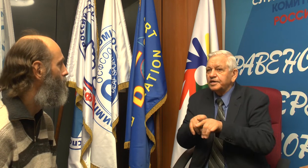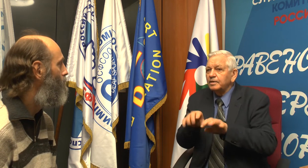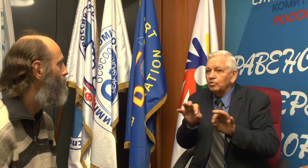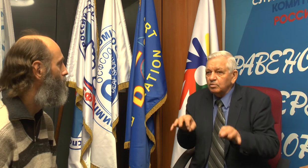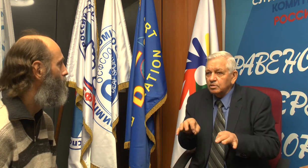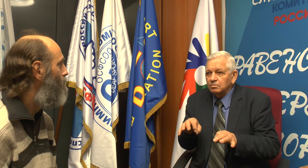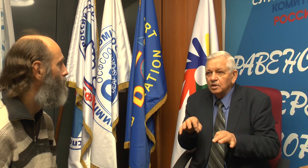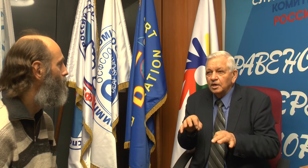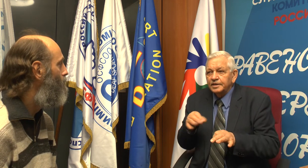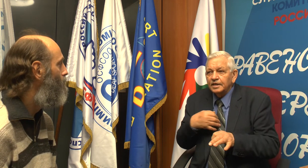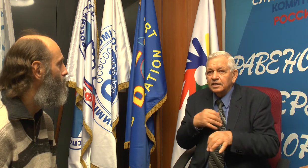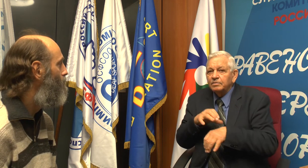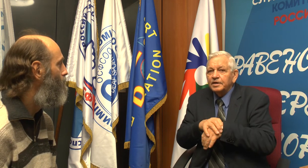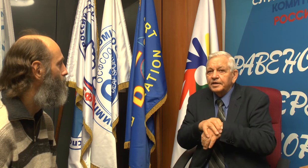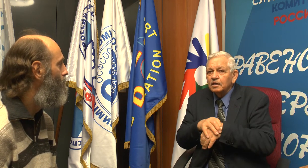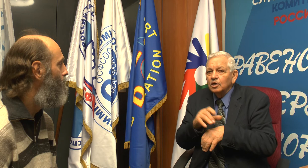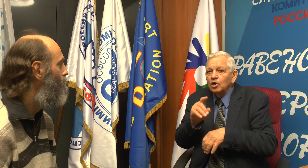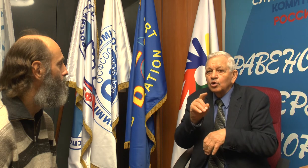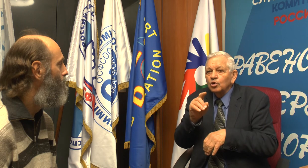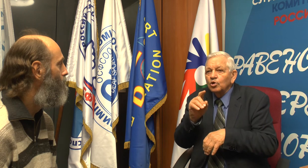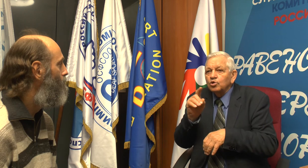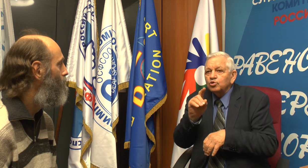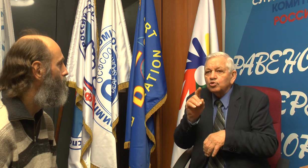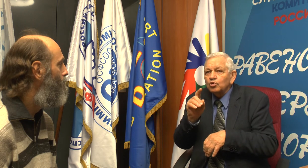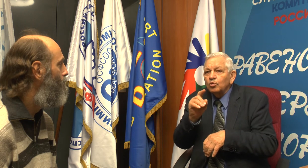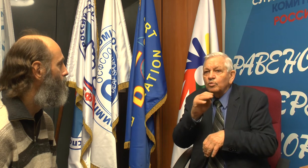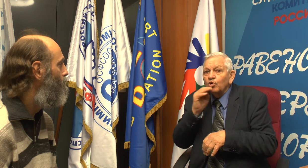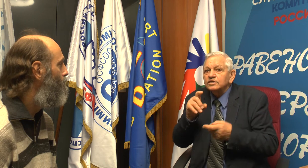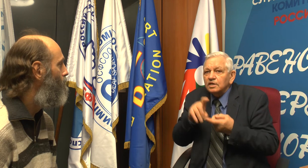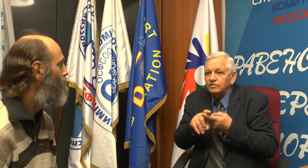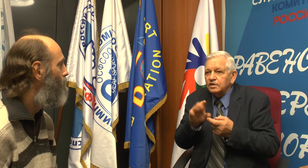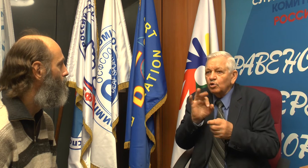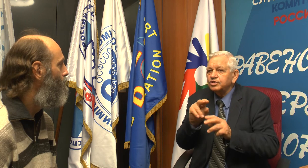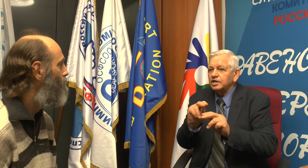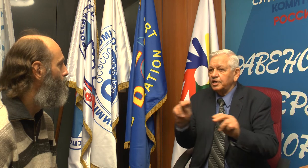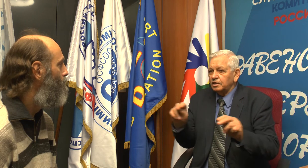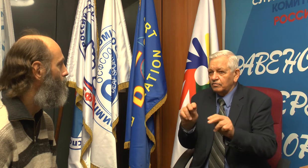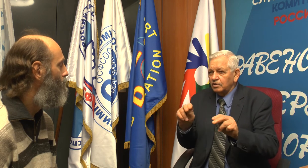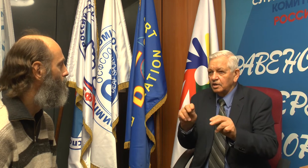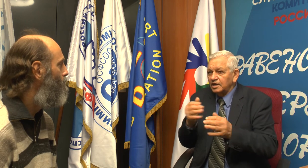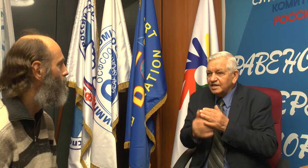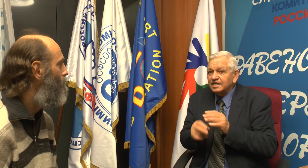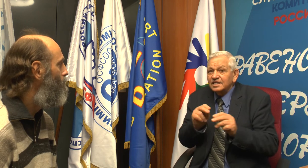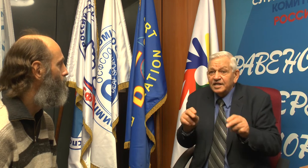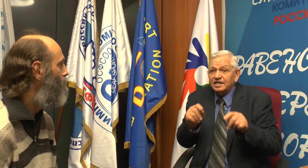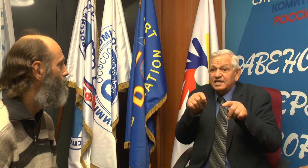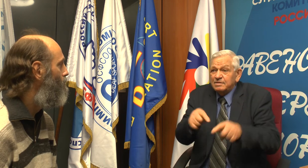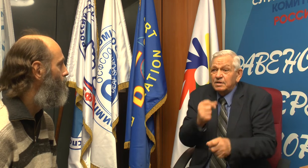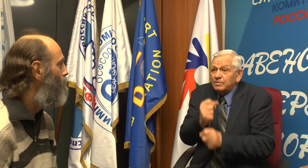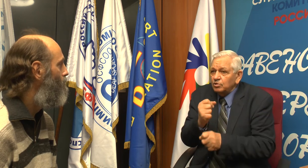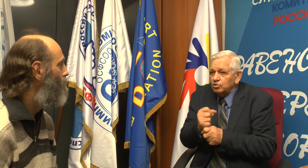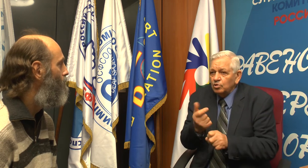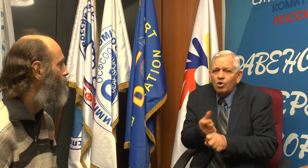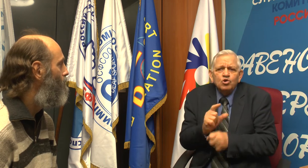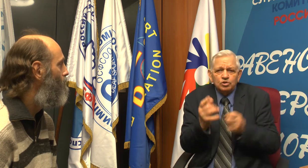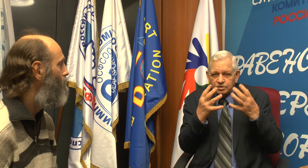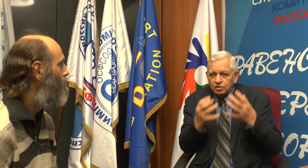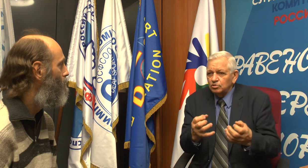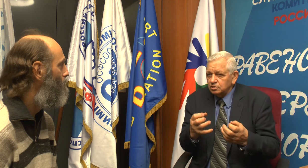таким образом. Я заметил, то много зависит от тренеров. Если тренеры с ними работают очень серьезно,